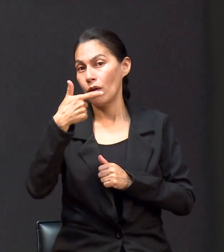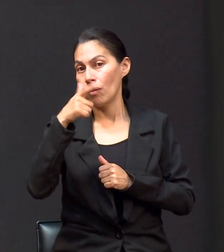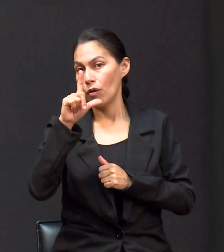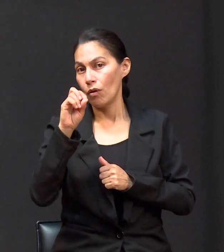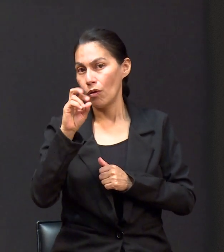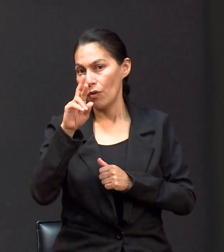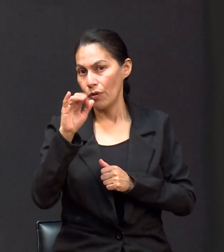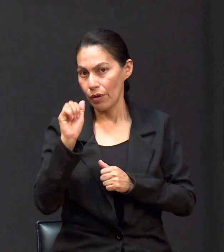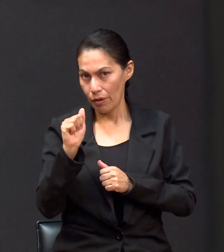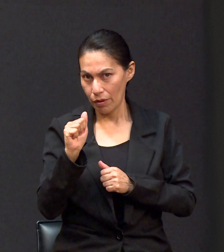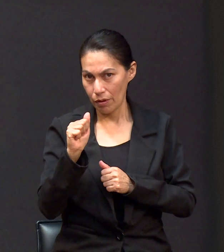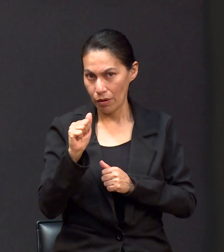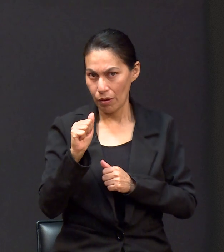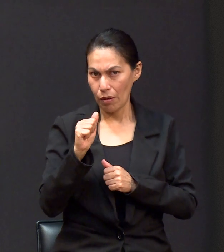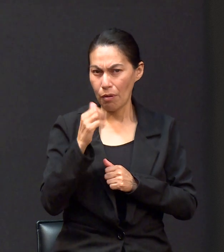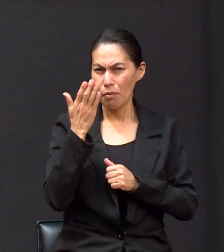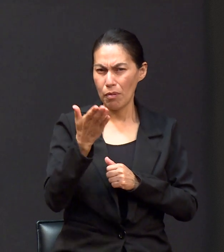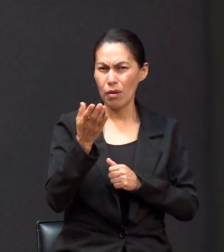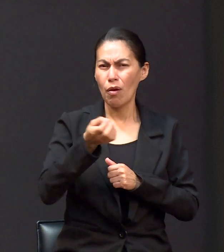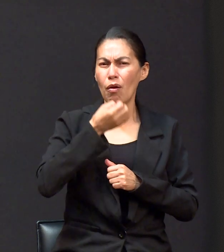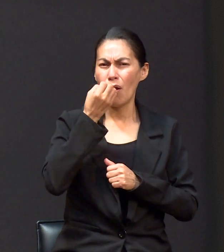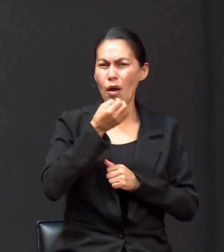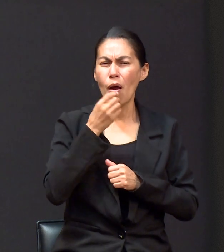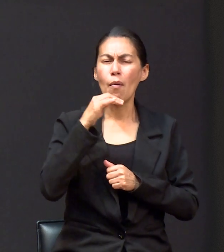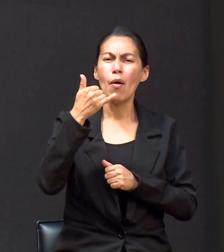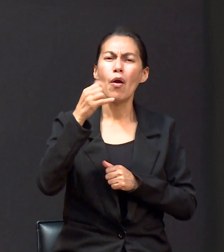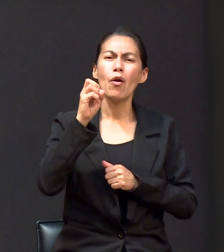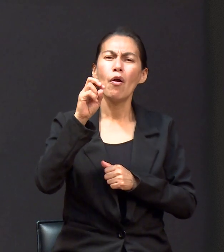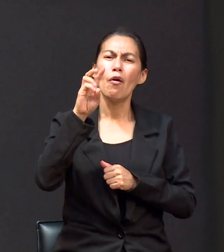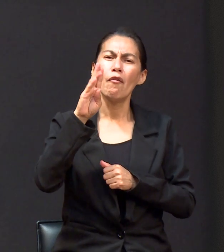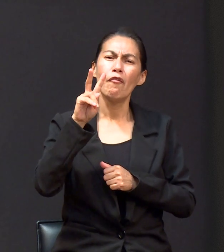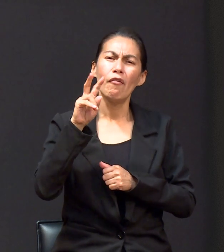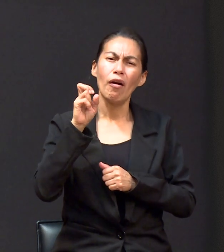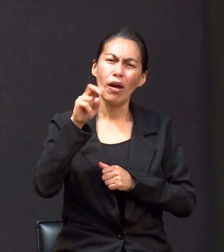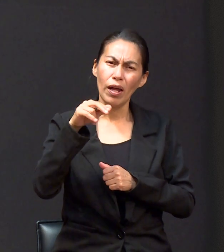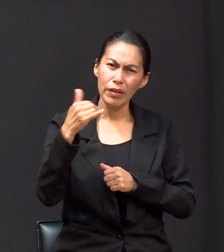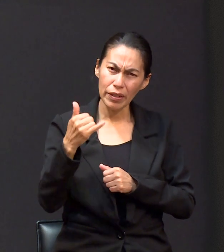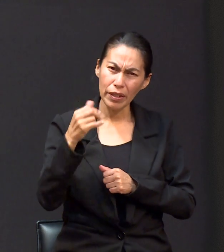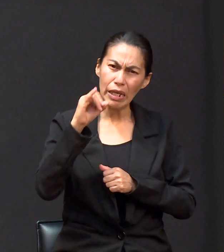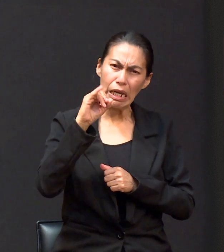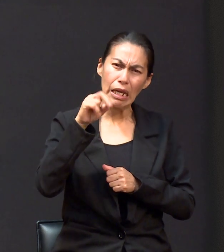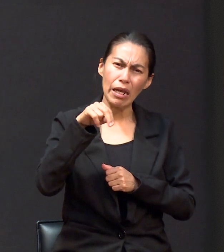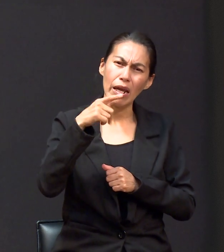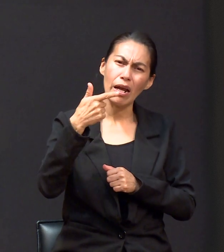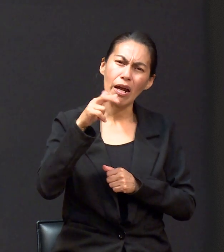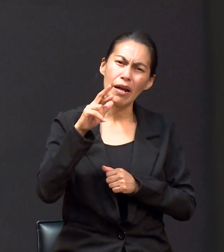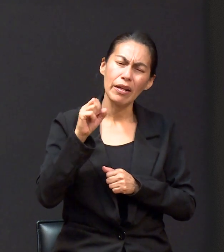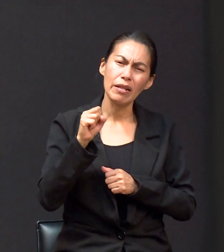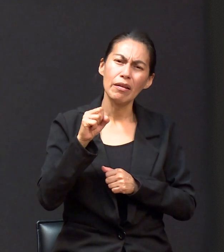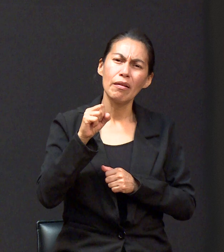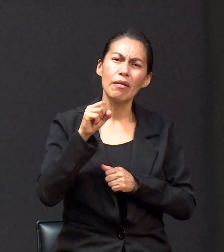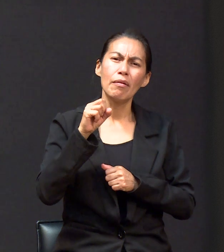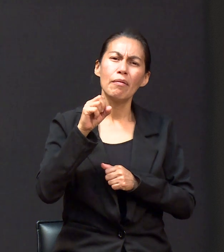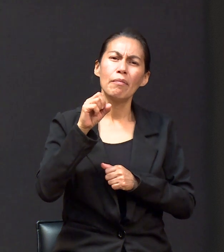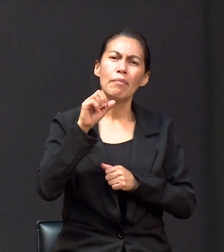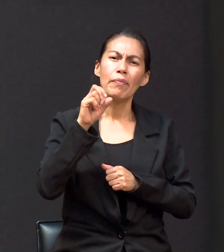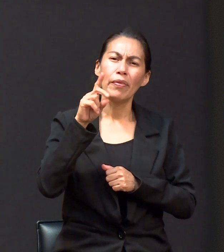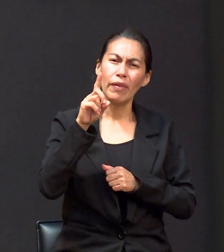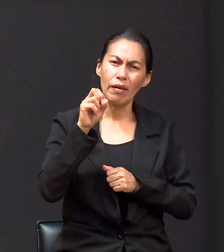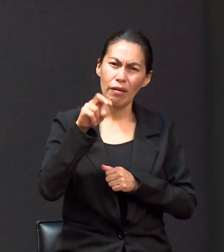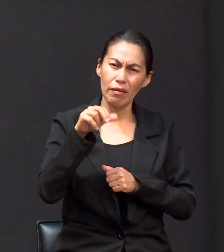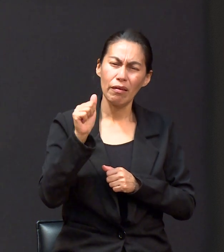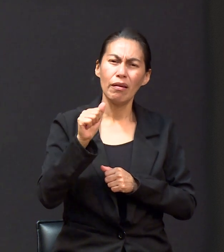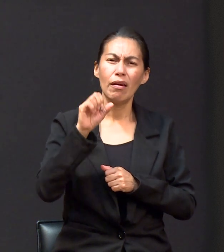También dice Gloria por Giovanni, Ingrid, Miguel, Karen,